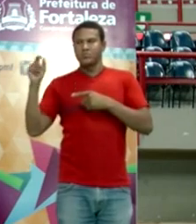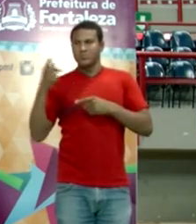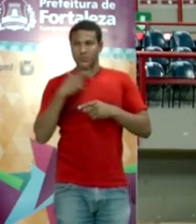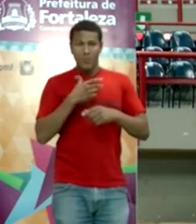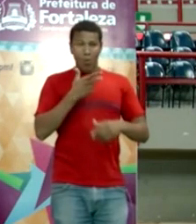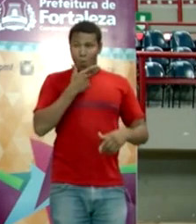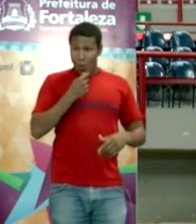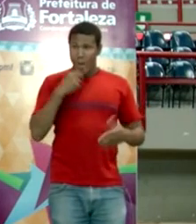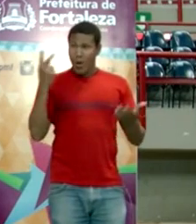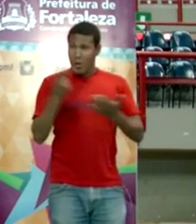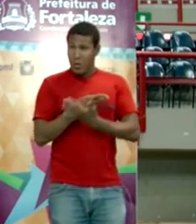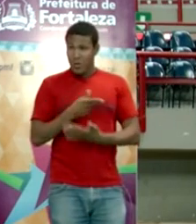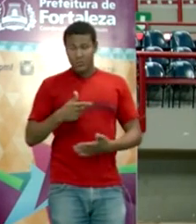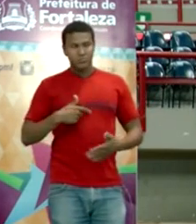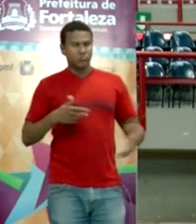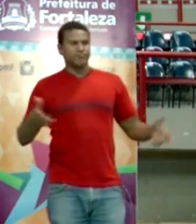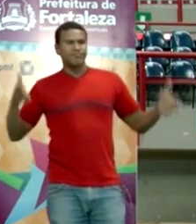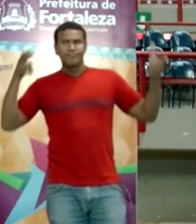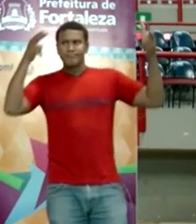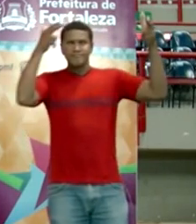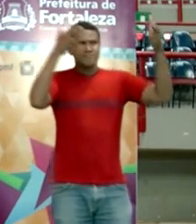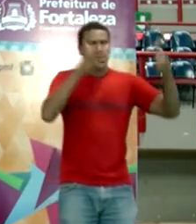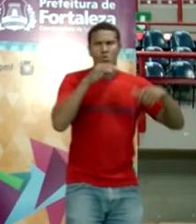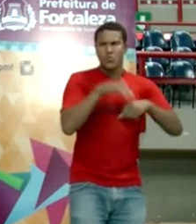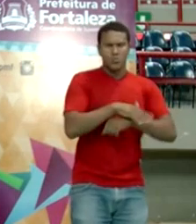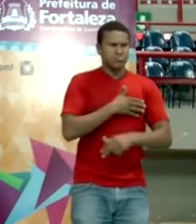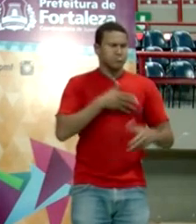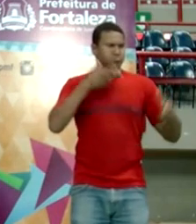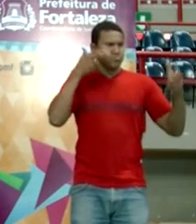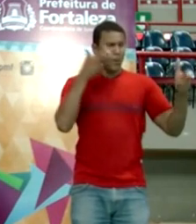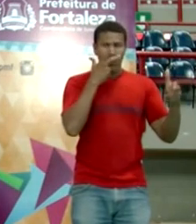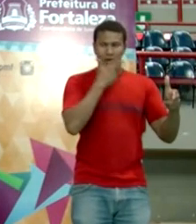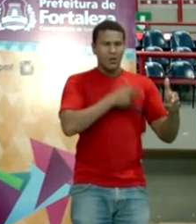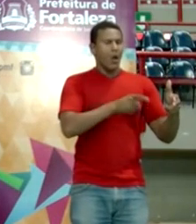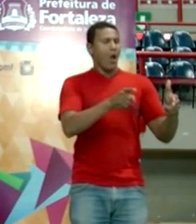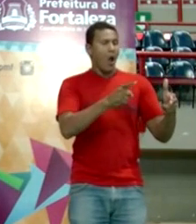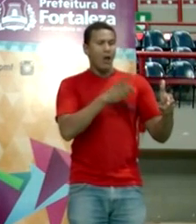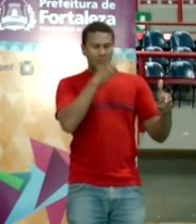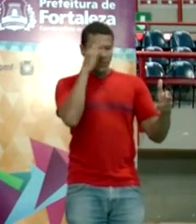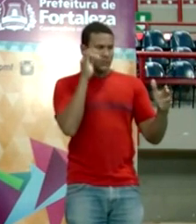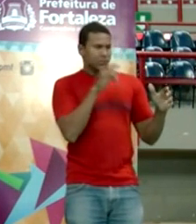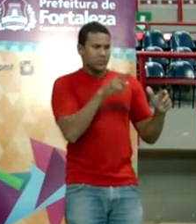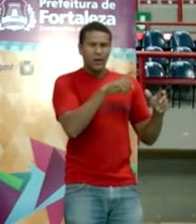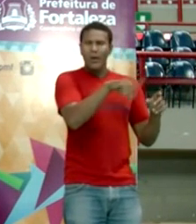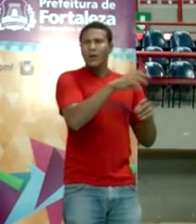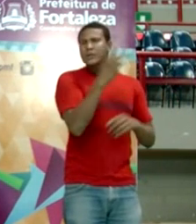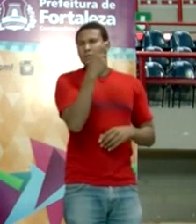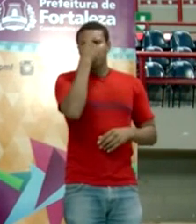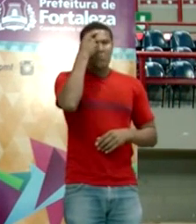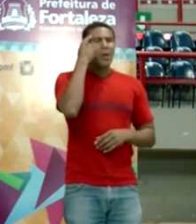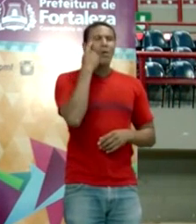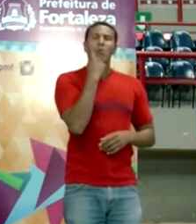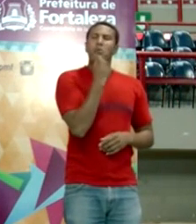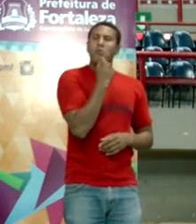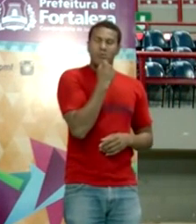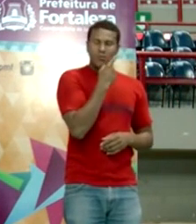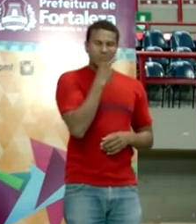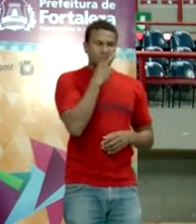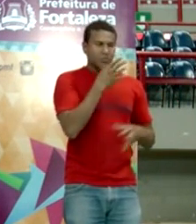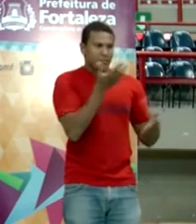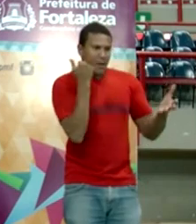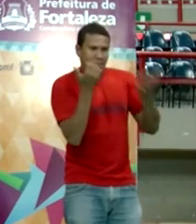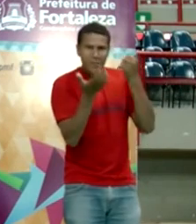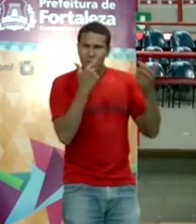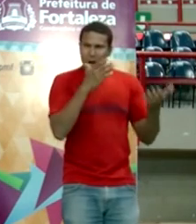os criminosos renderam 30 funcionários que estavam no local durante cerca de 30 minutos e levaram